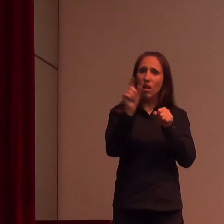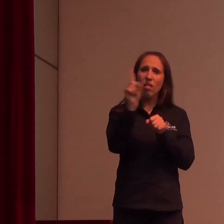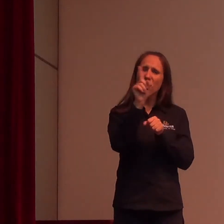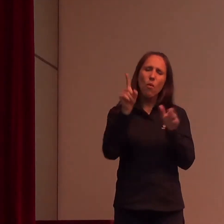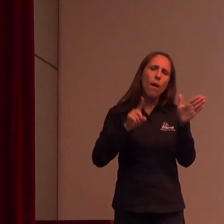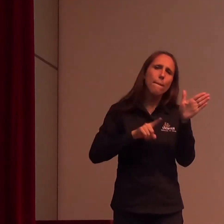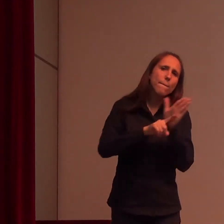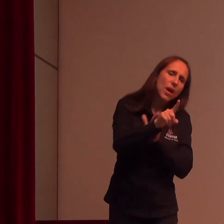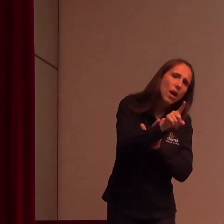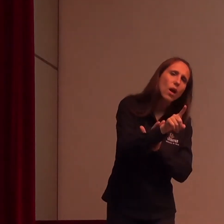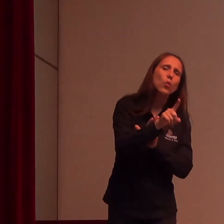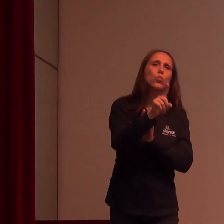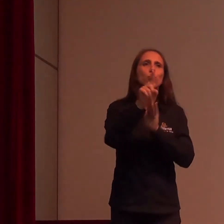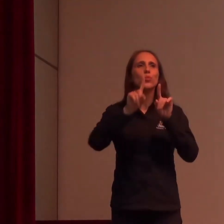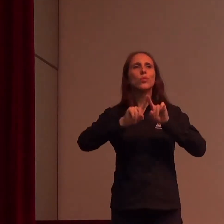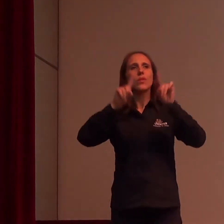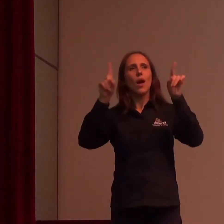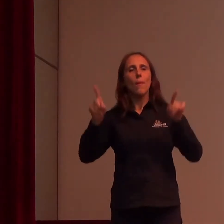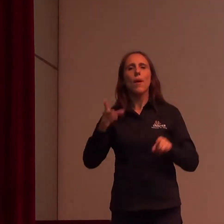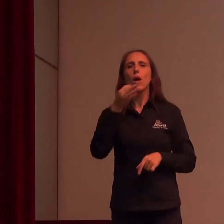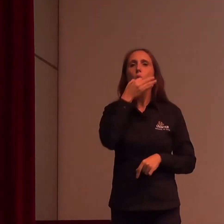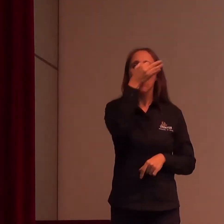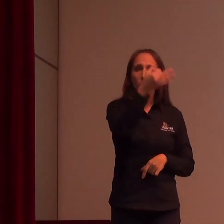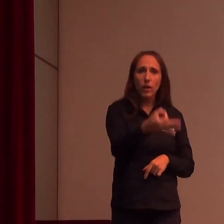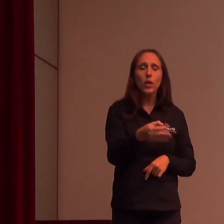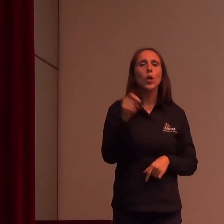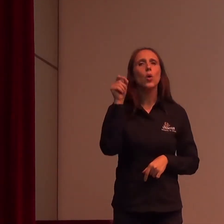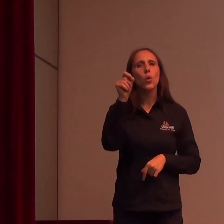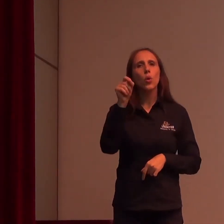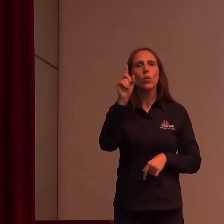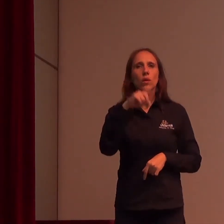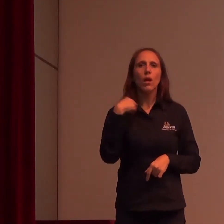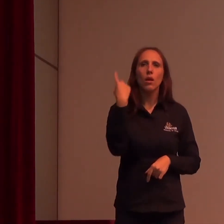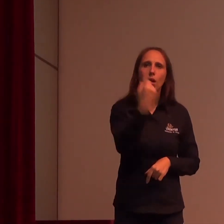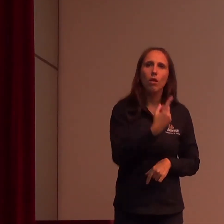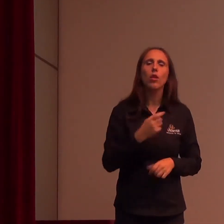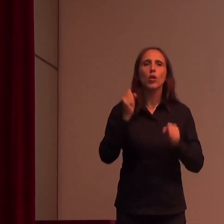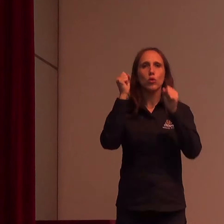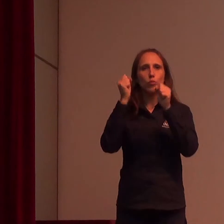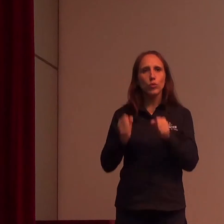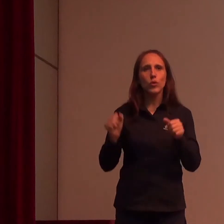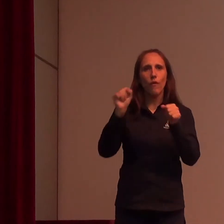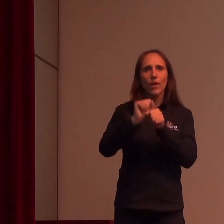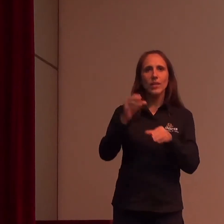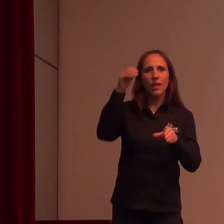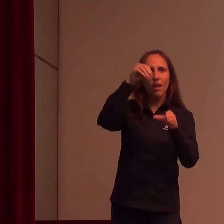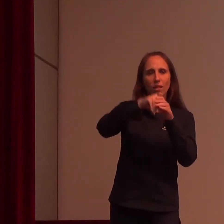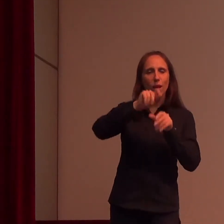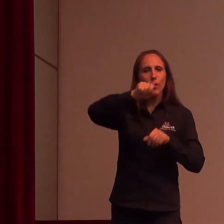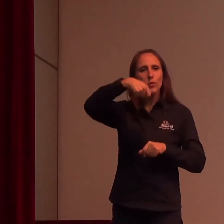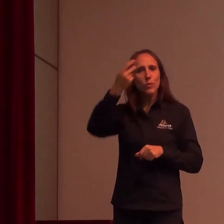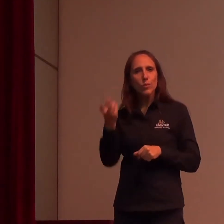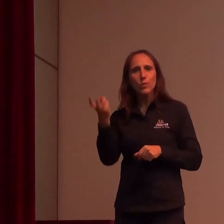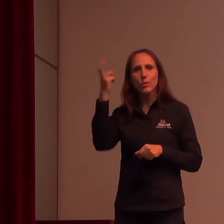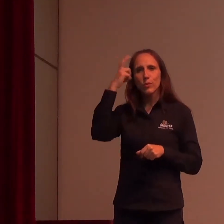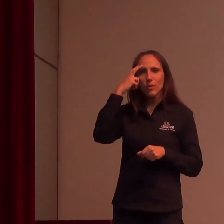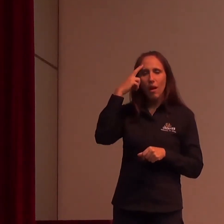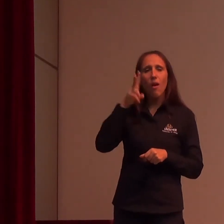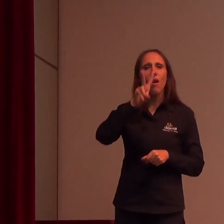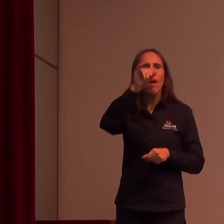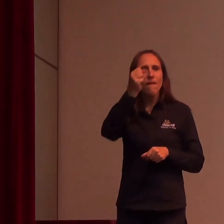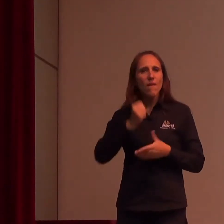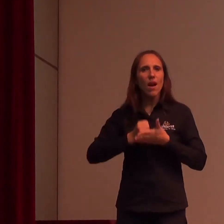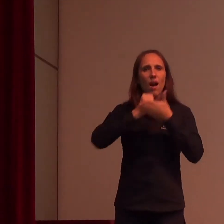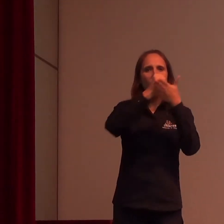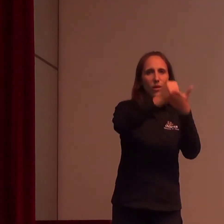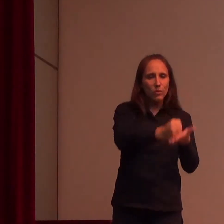uma sugestão. O que a gente poderia fazer, haja vista não ser um movimento cultural, mas que vai conciliar nesse